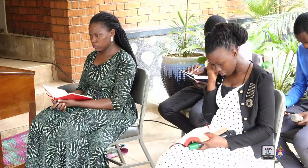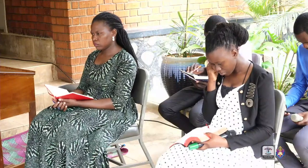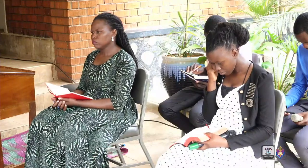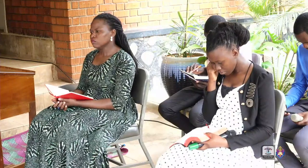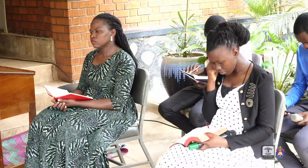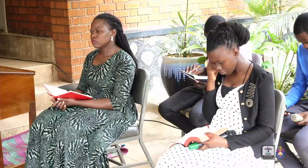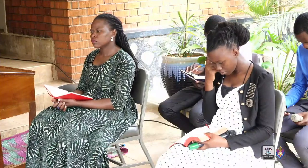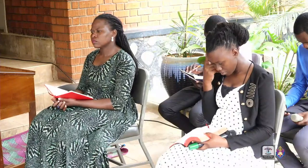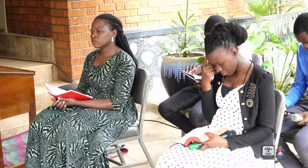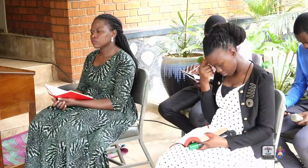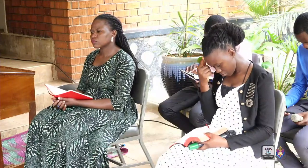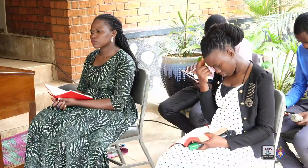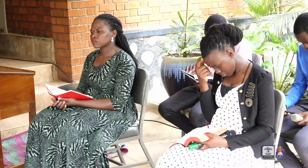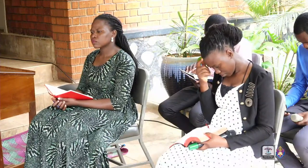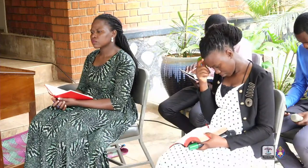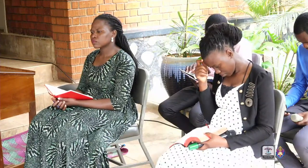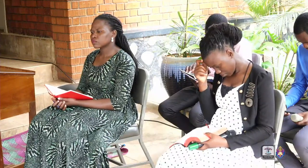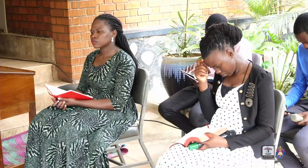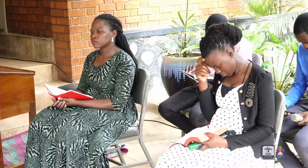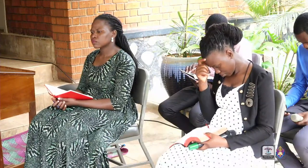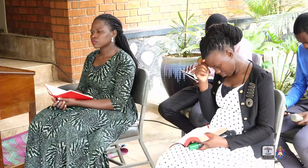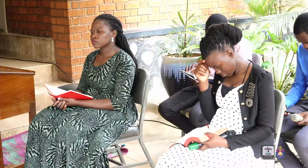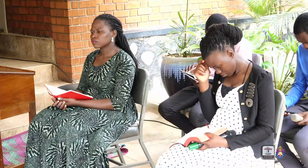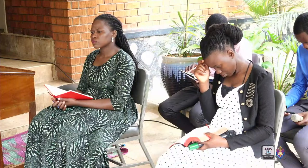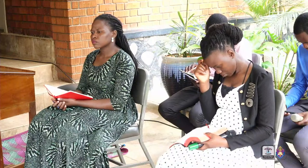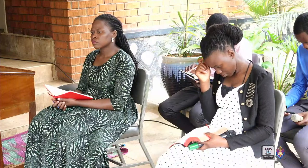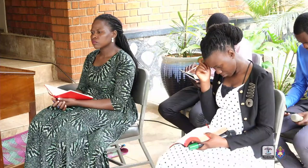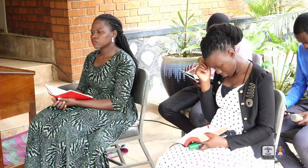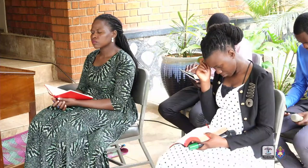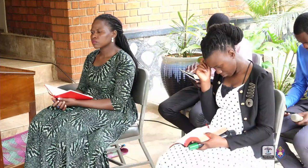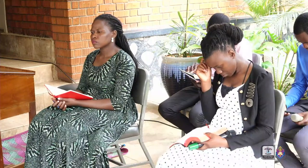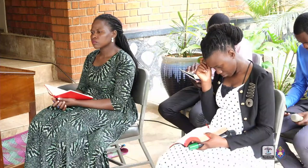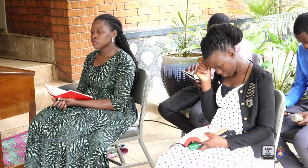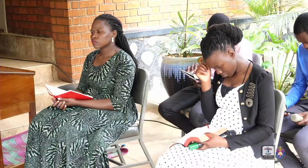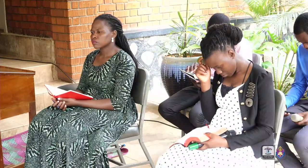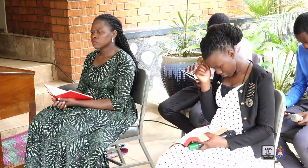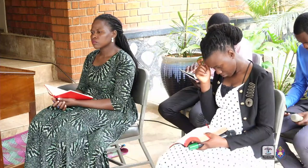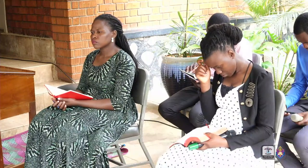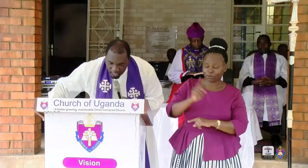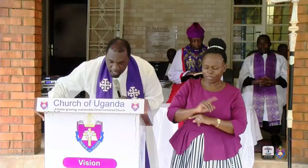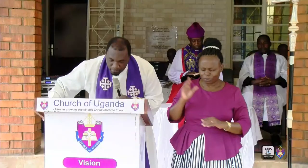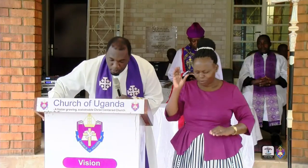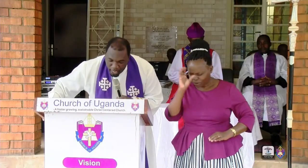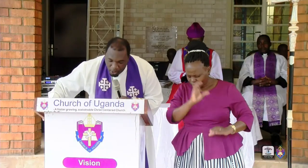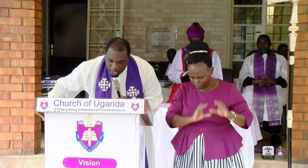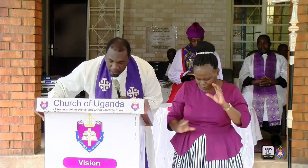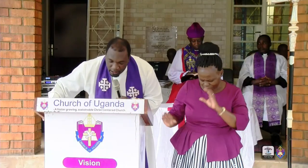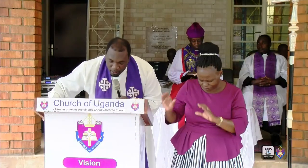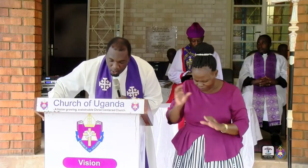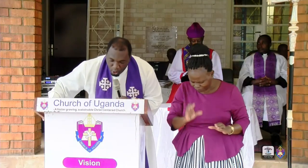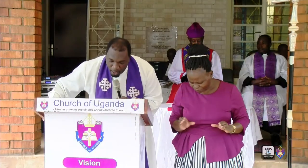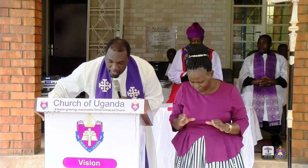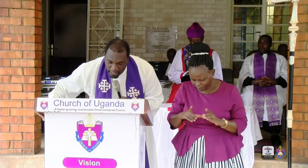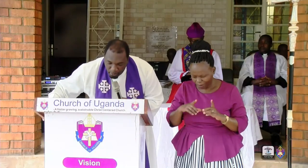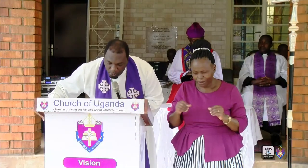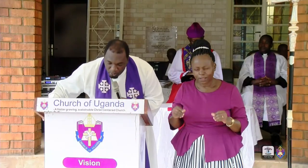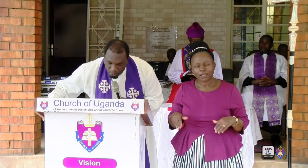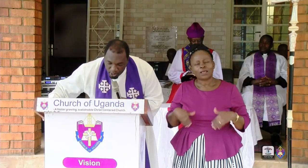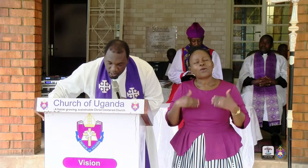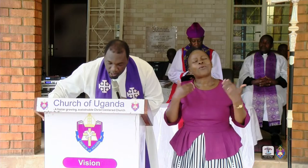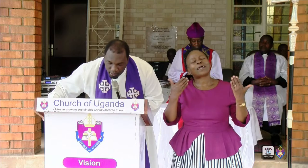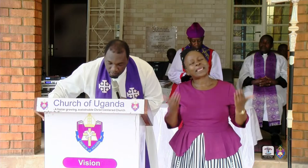bakirize ekigambo n'omwoyo omwangwe nnyo buli lunaku nga banoonya mu byawandiikibwa obanga